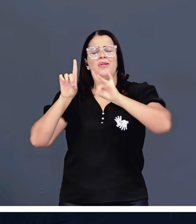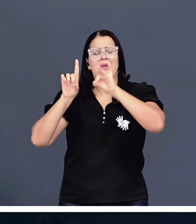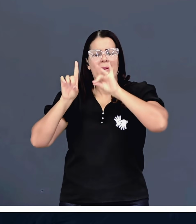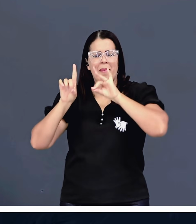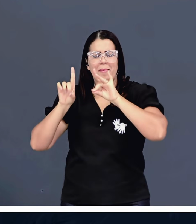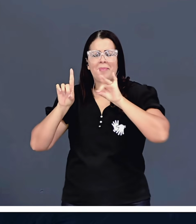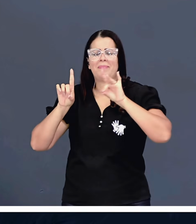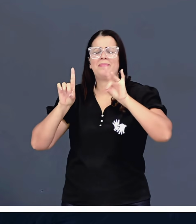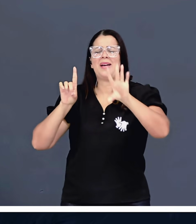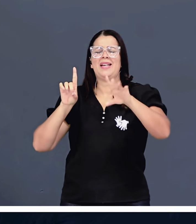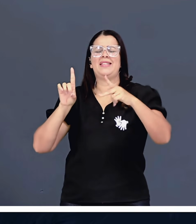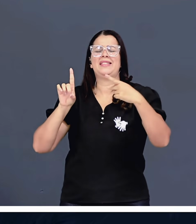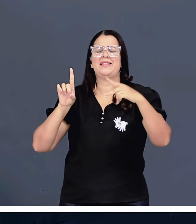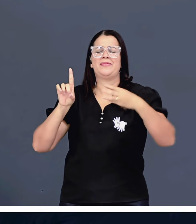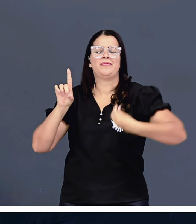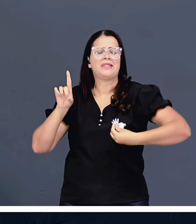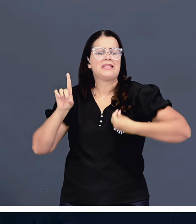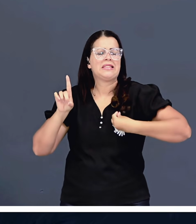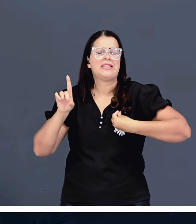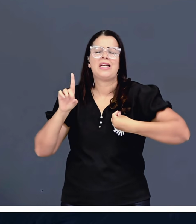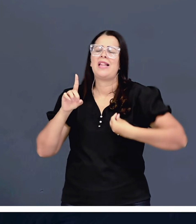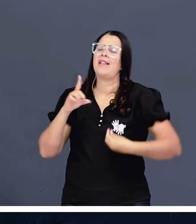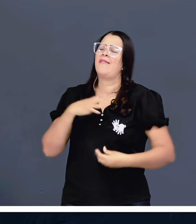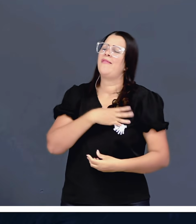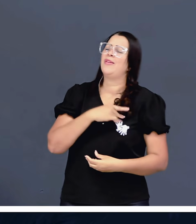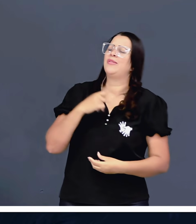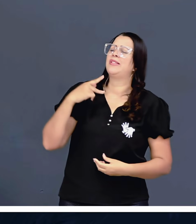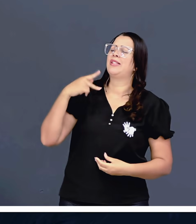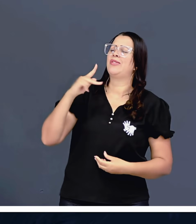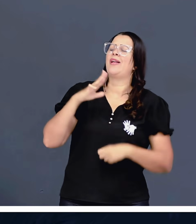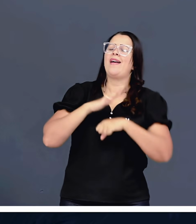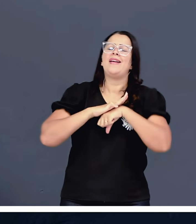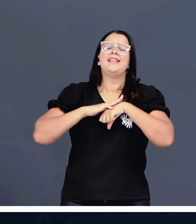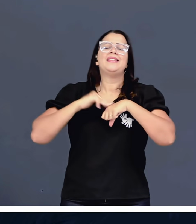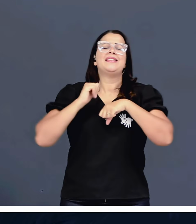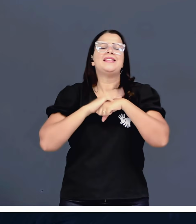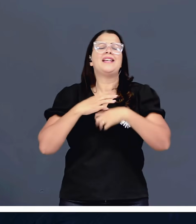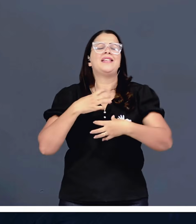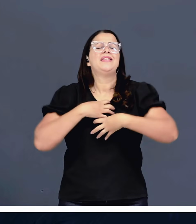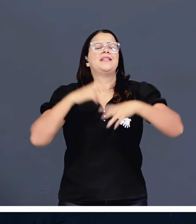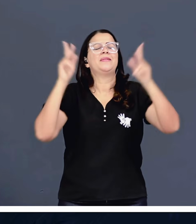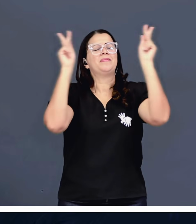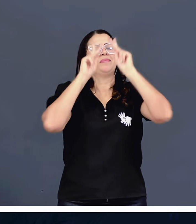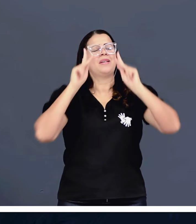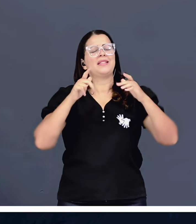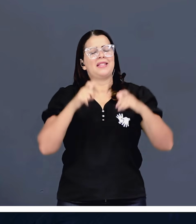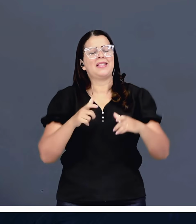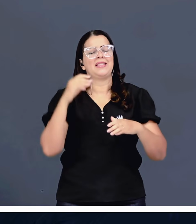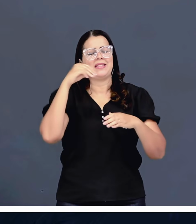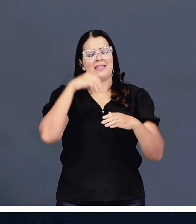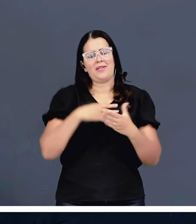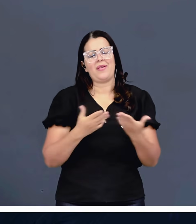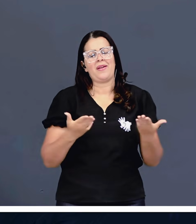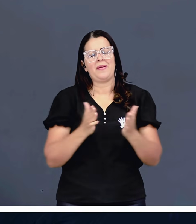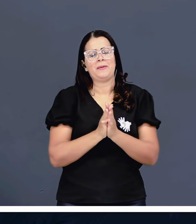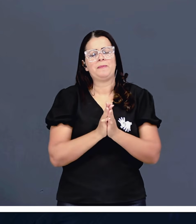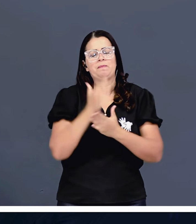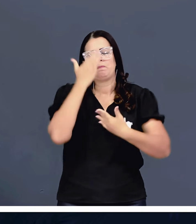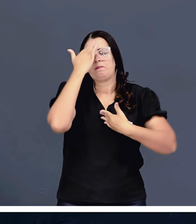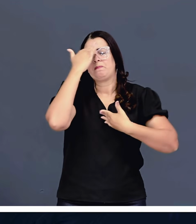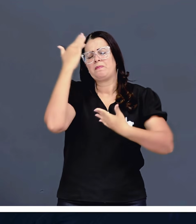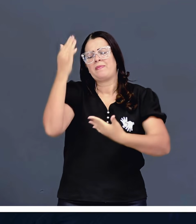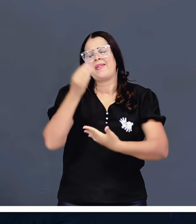Espírito Santo venha sobre a vida dos teus filhos e eles se sintam acolhidos e em paz aqui neste lugar. Nós te agradecemos por